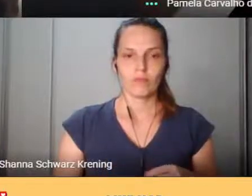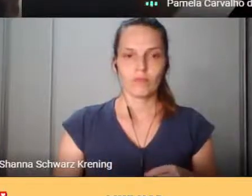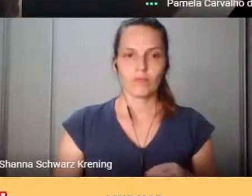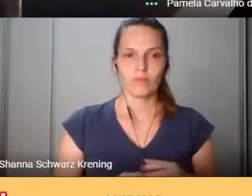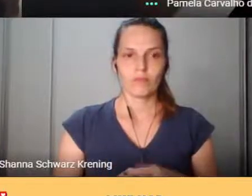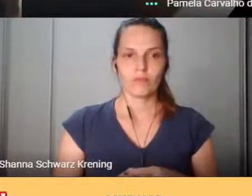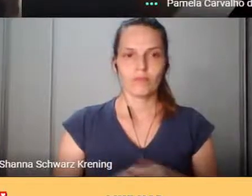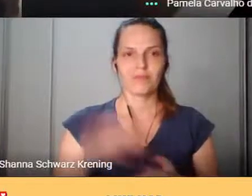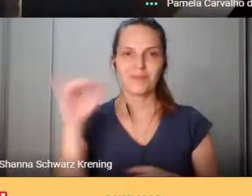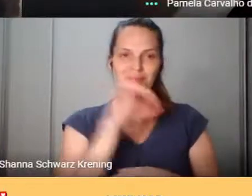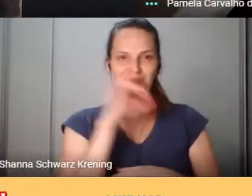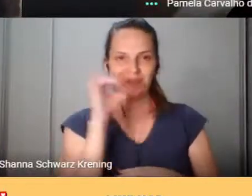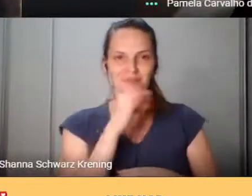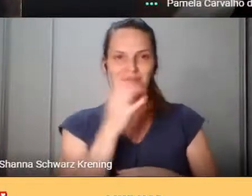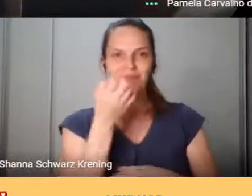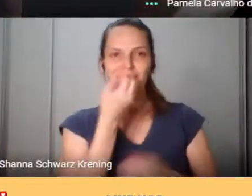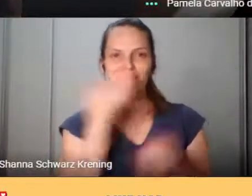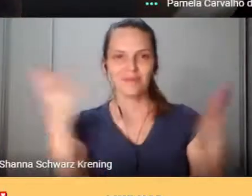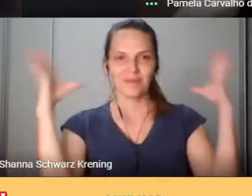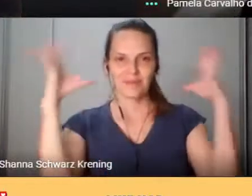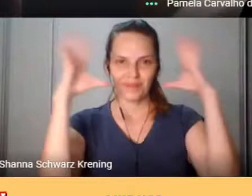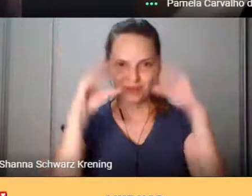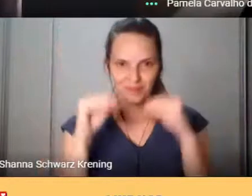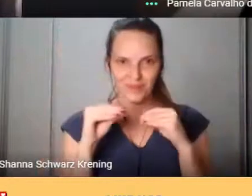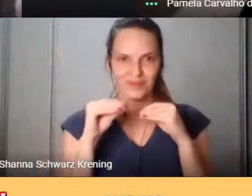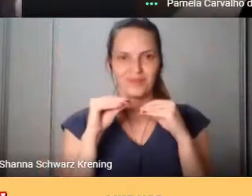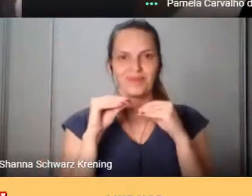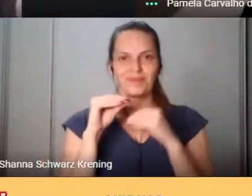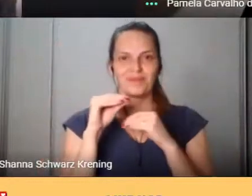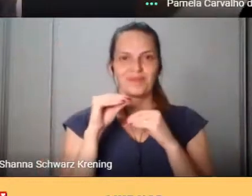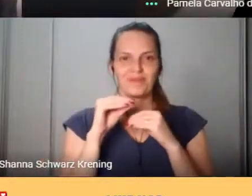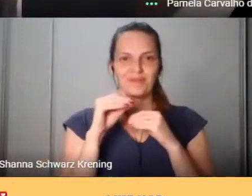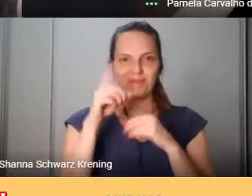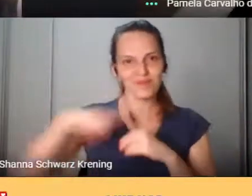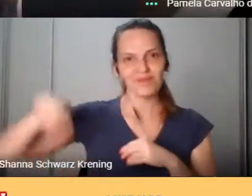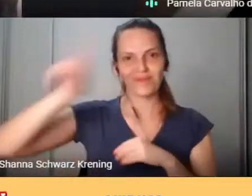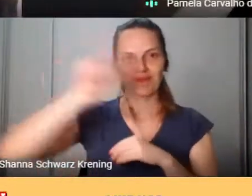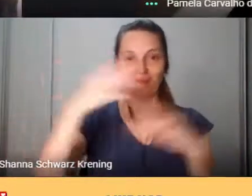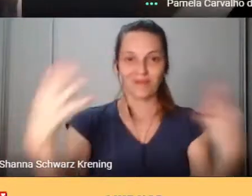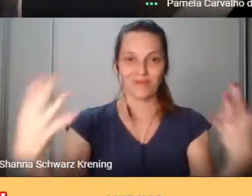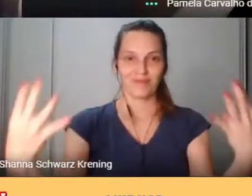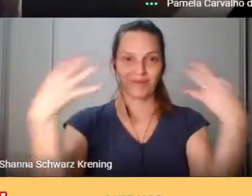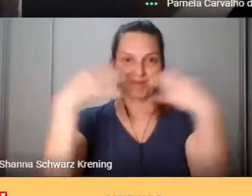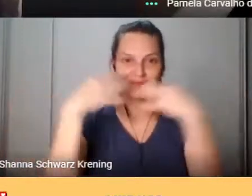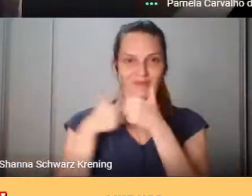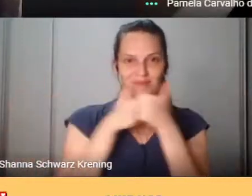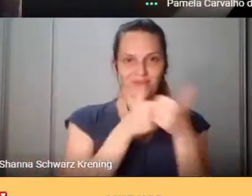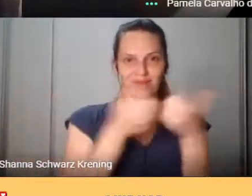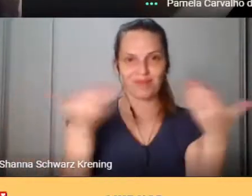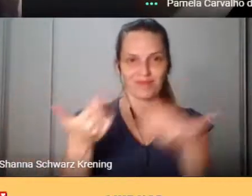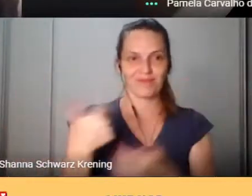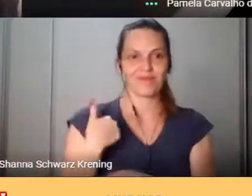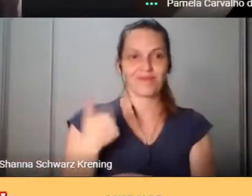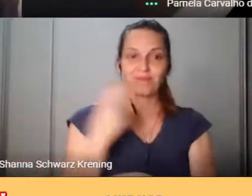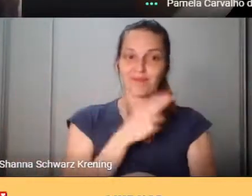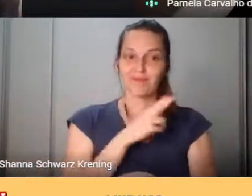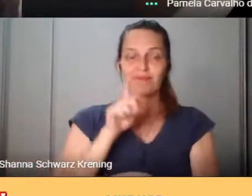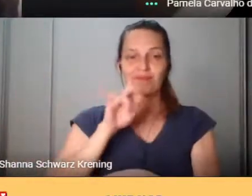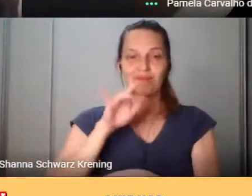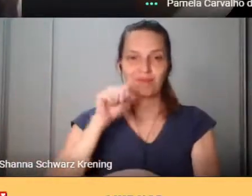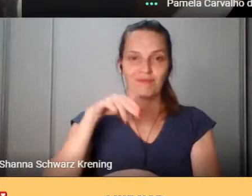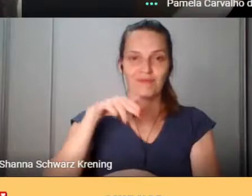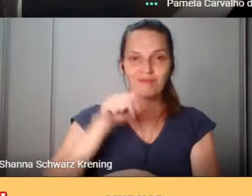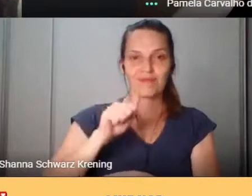Olá, pessoal, boa noite. Para quem está nos acompanhando aqui, eu sou a Giana Petrini, sou